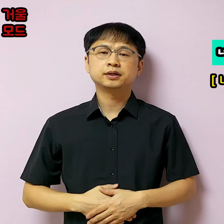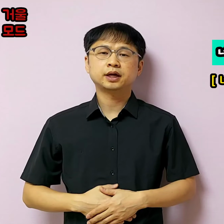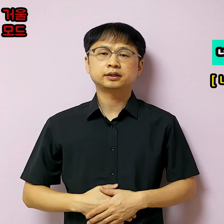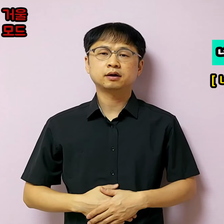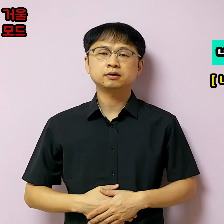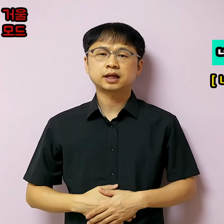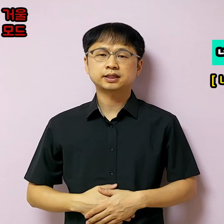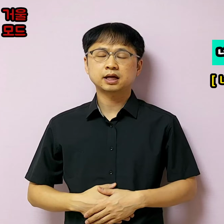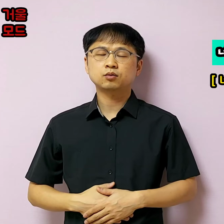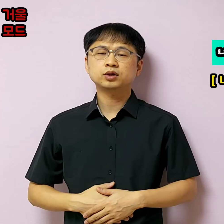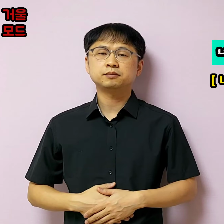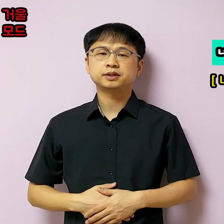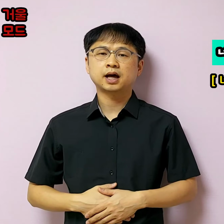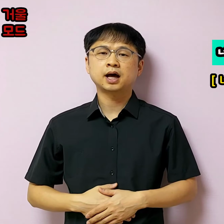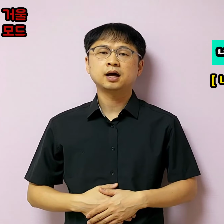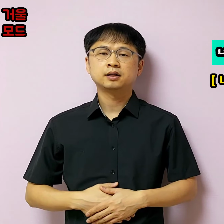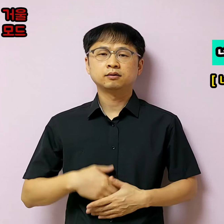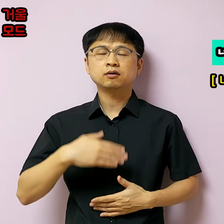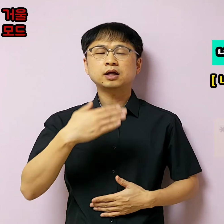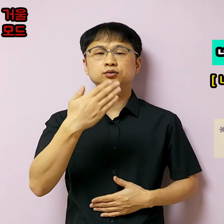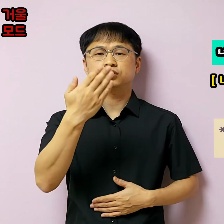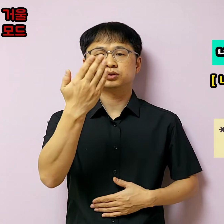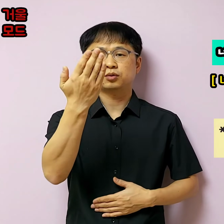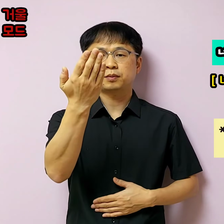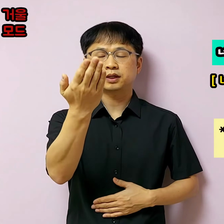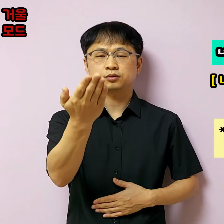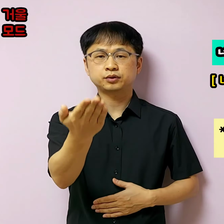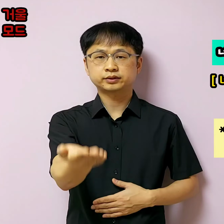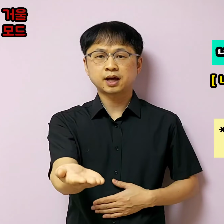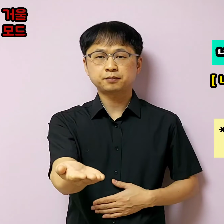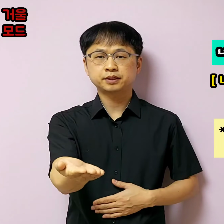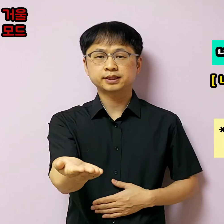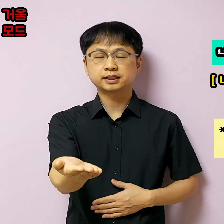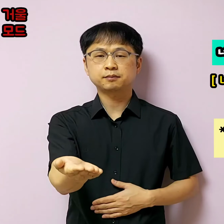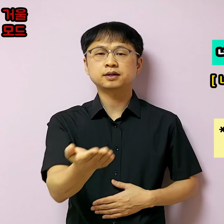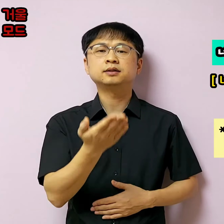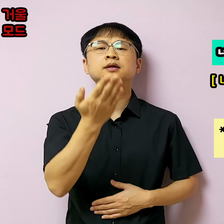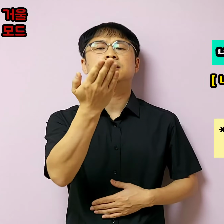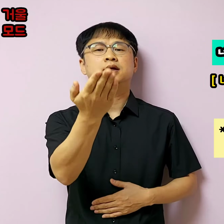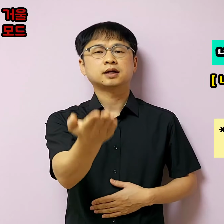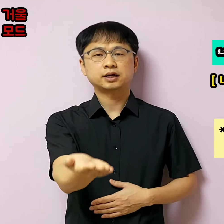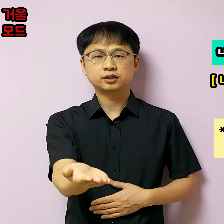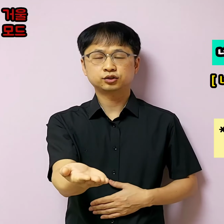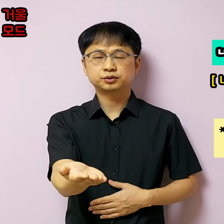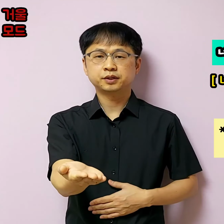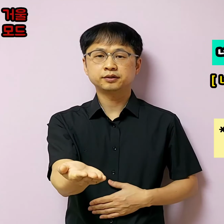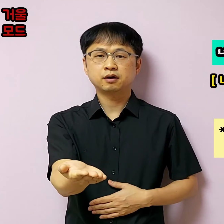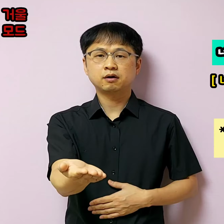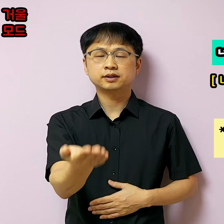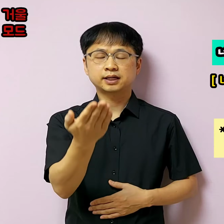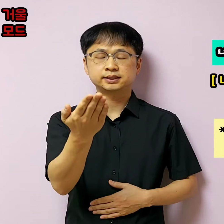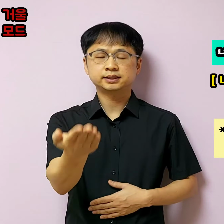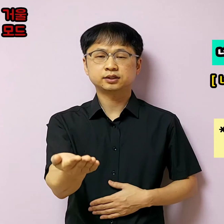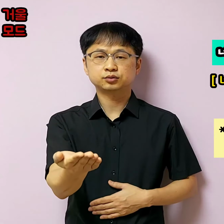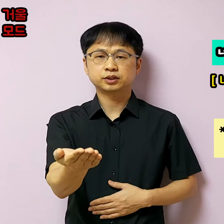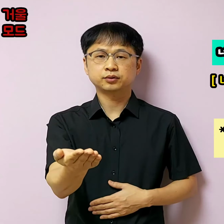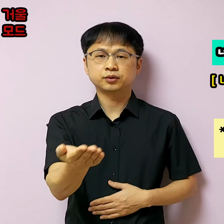변해 있던 따뜻한 공기입니다. 너라는 수어는 손바닥을 위로 해서 앞의 상대방을 가리켜 주시면 너, 당신이라는 수어가